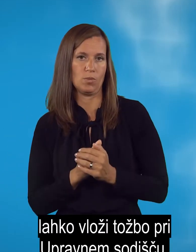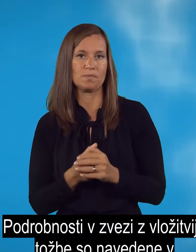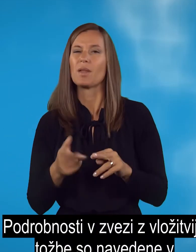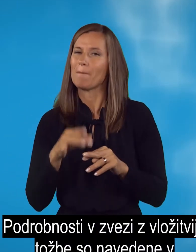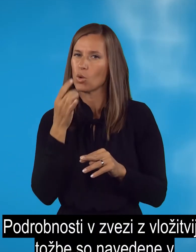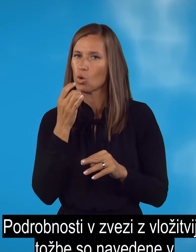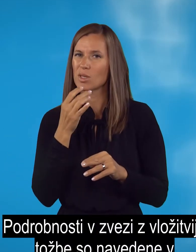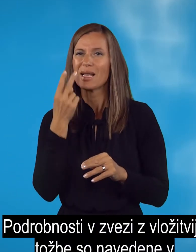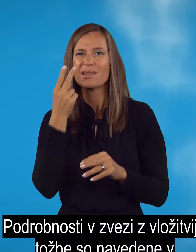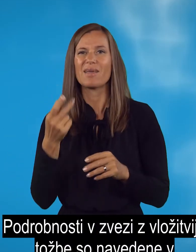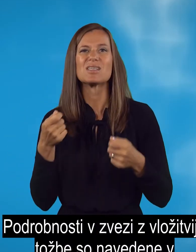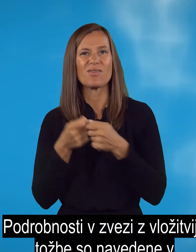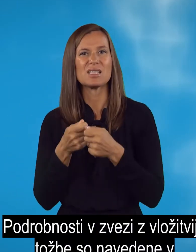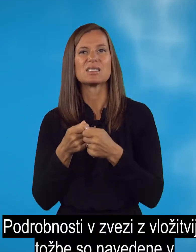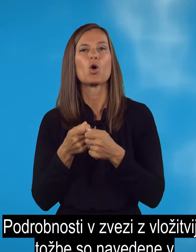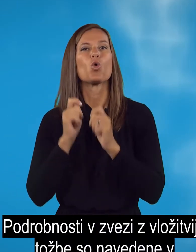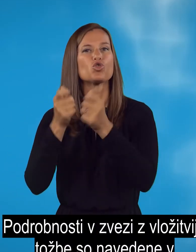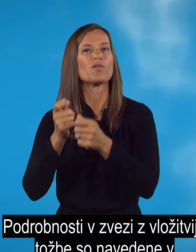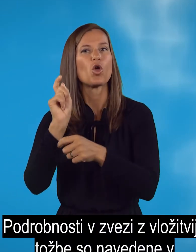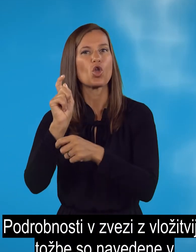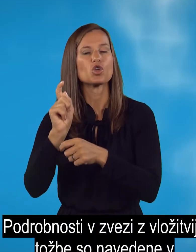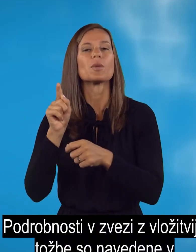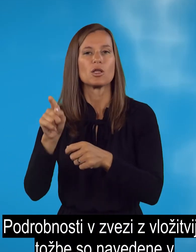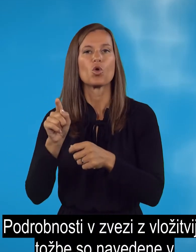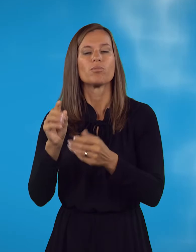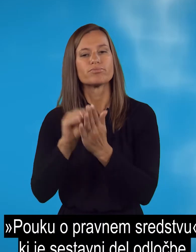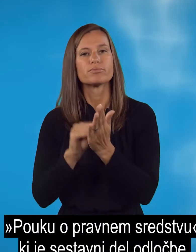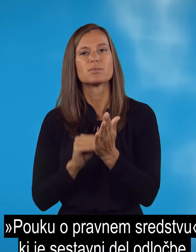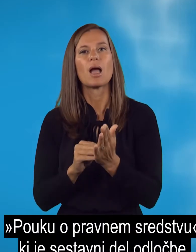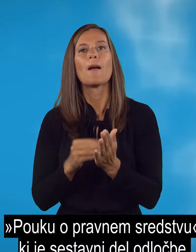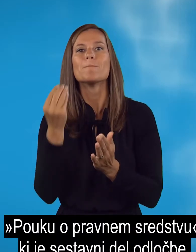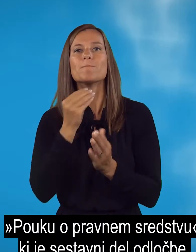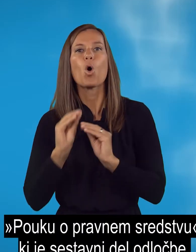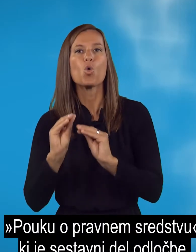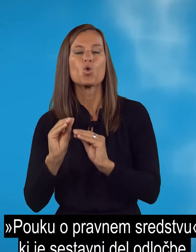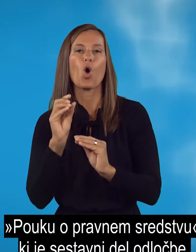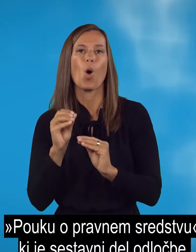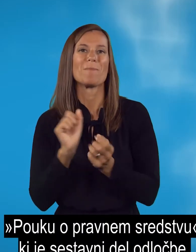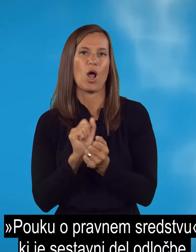Podrobnosti v zvezi z vložitvijo tožbe so navedene v pouku o pravnem sredstvu, ki je sestavni del